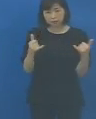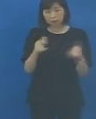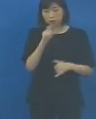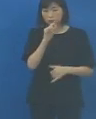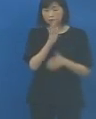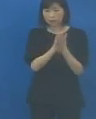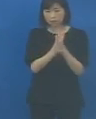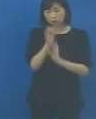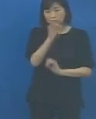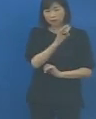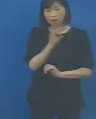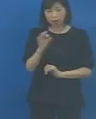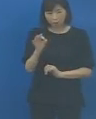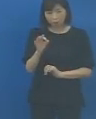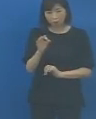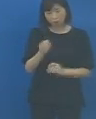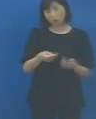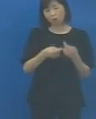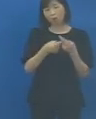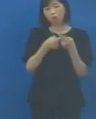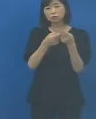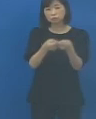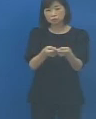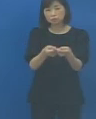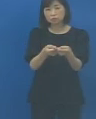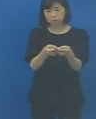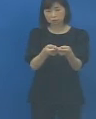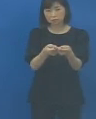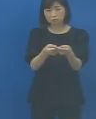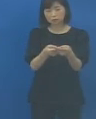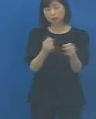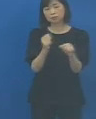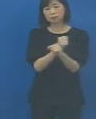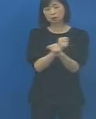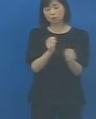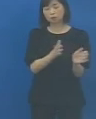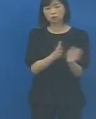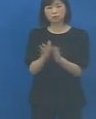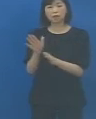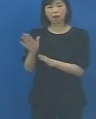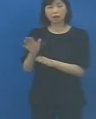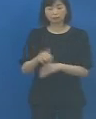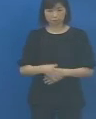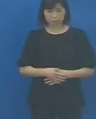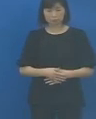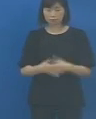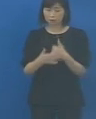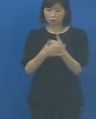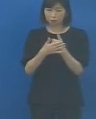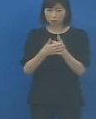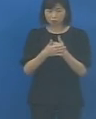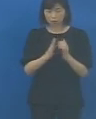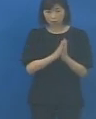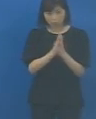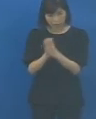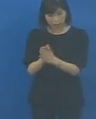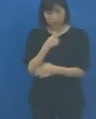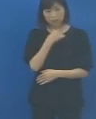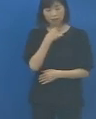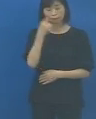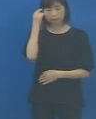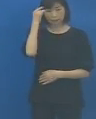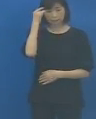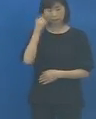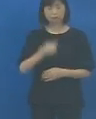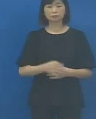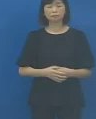りを申し上げると。でこういう事業も用意をさせていただき、ご協力を求めて、参りたいと思います